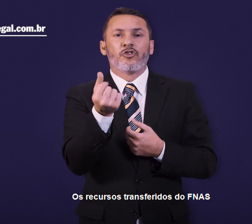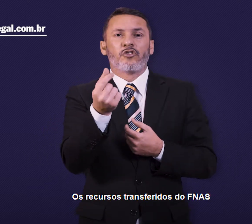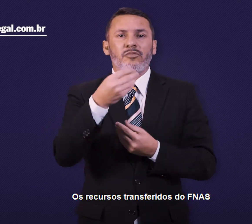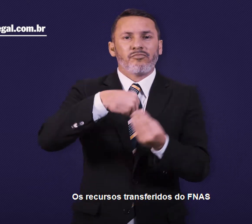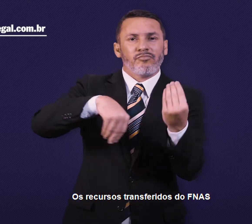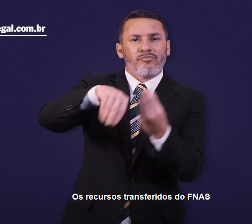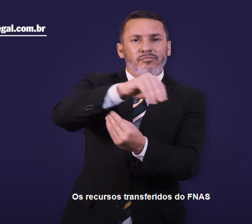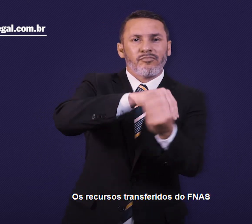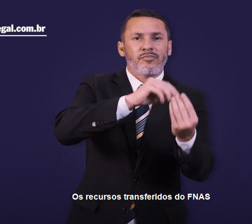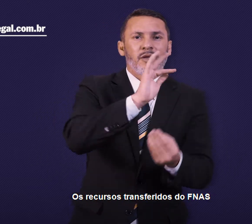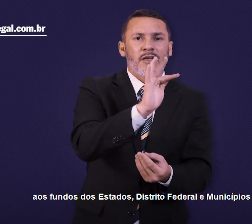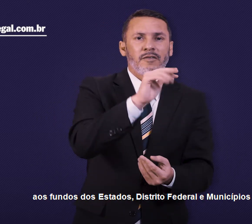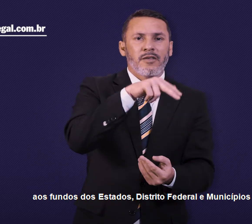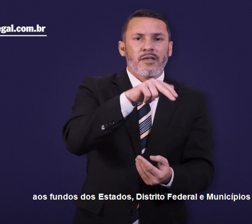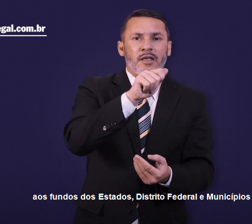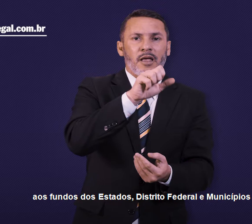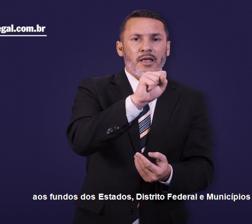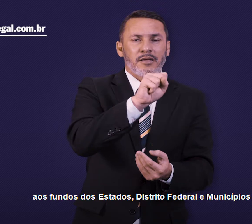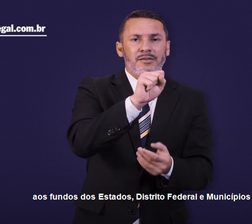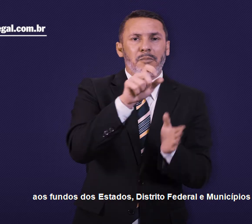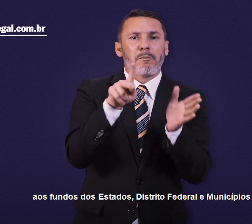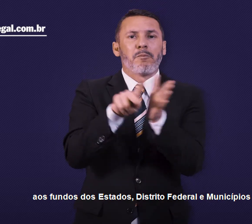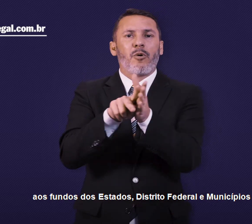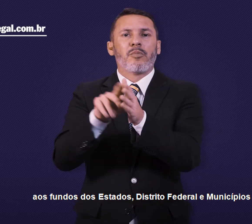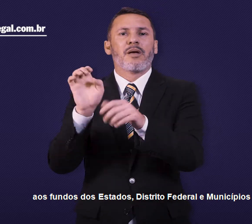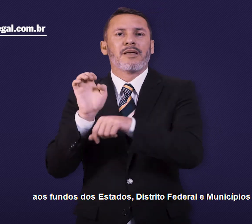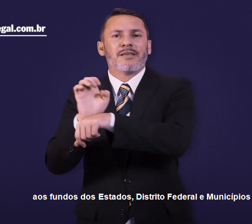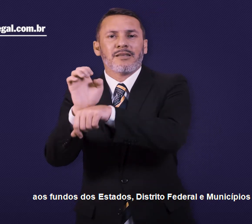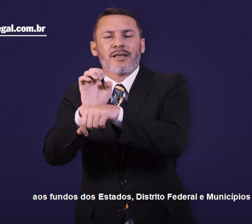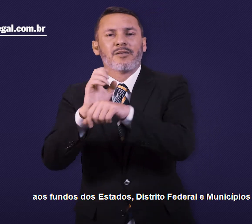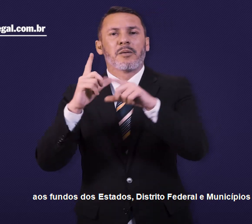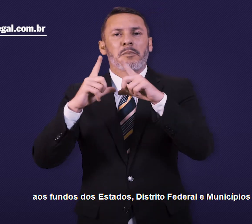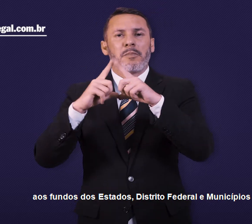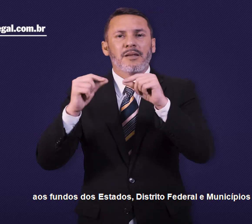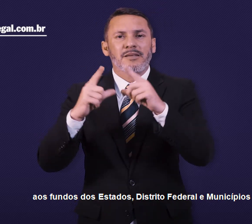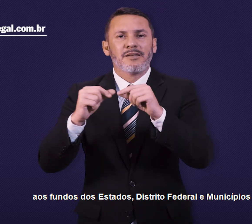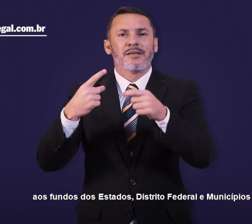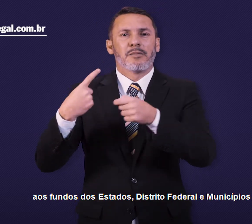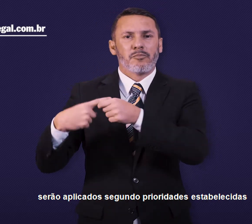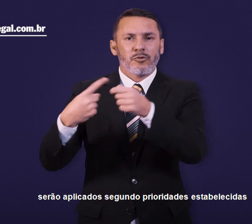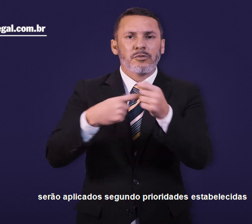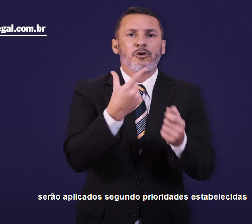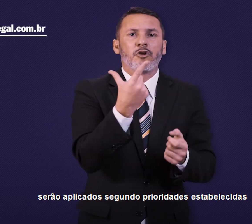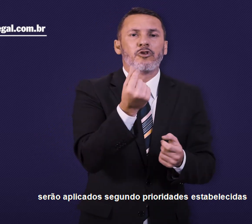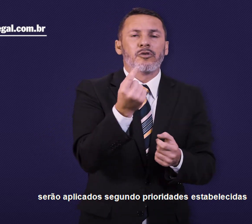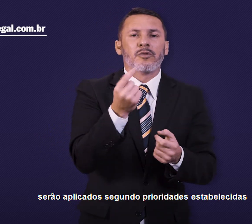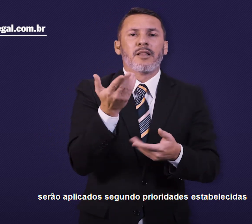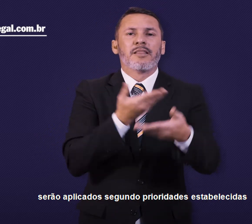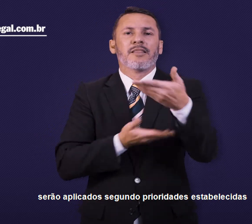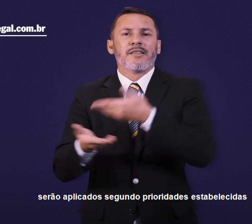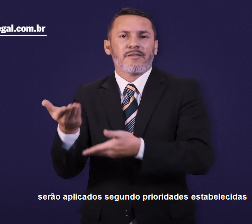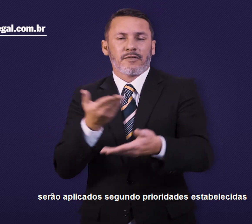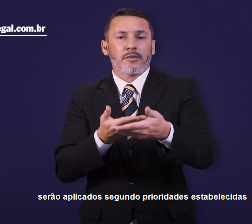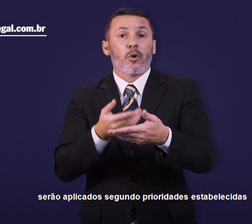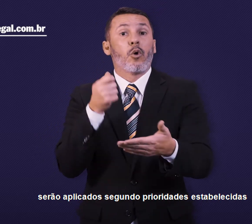do FNAS aos fundos dos estados, Distrito Federal e municípios serão aplicados segundo